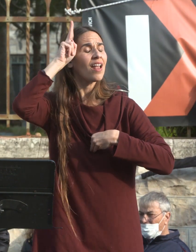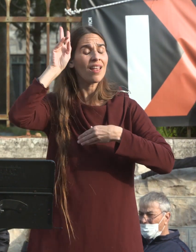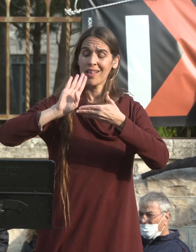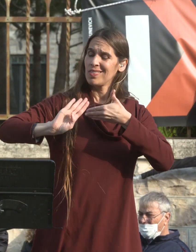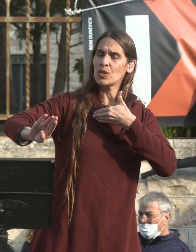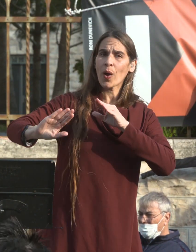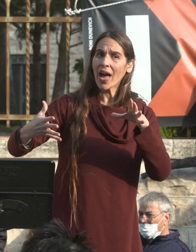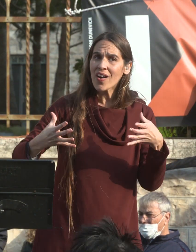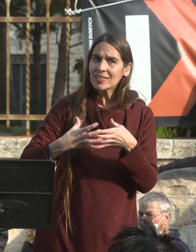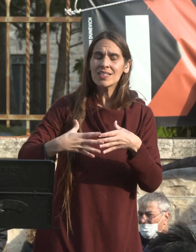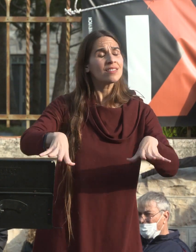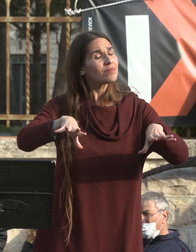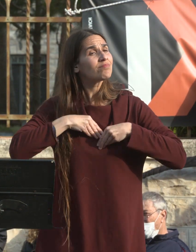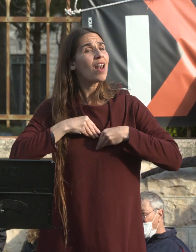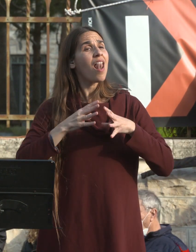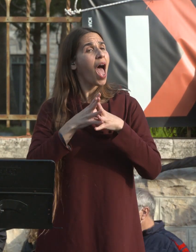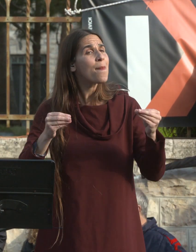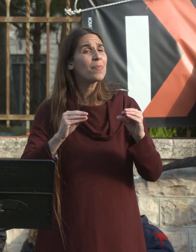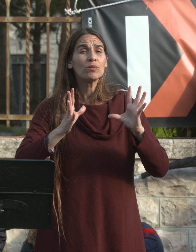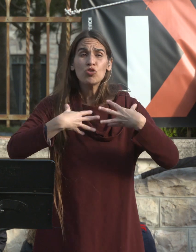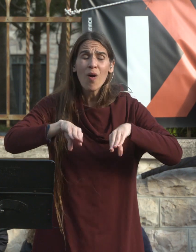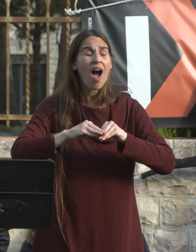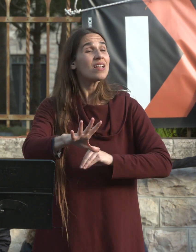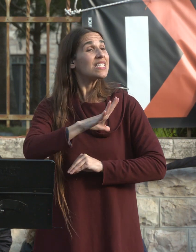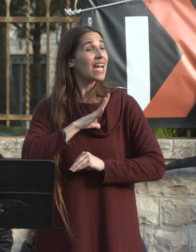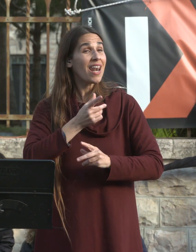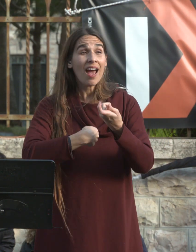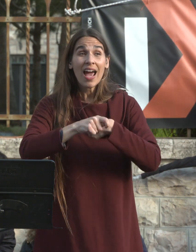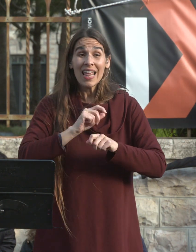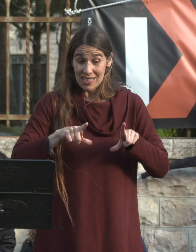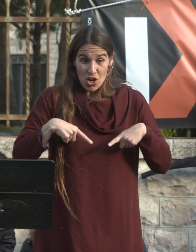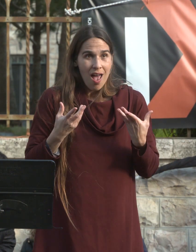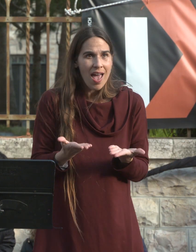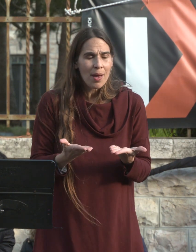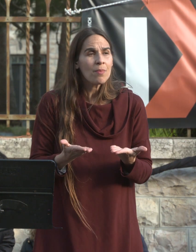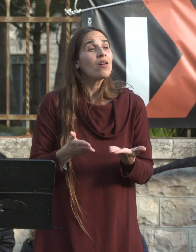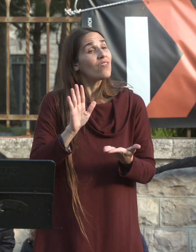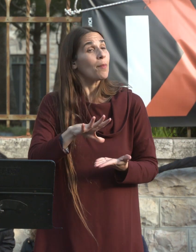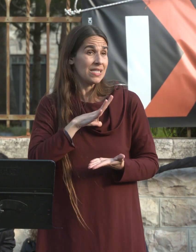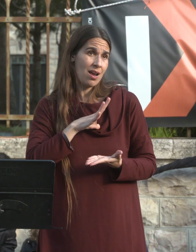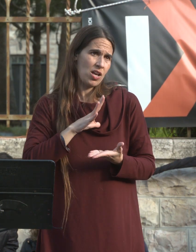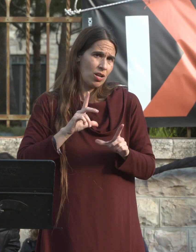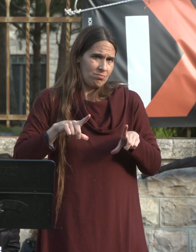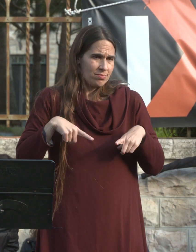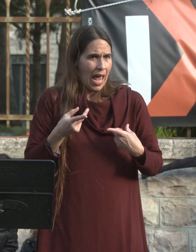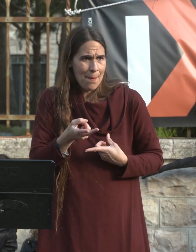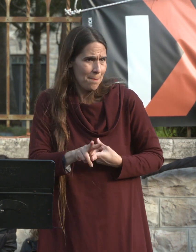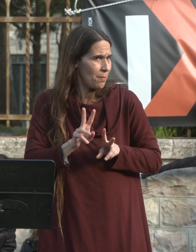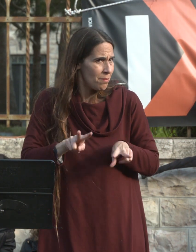חברתי, אובדן המשפחה, סכנה כלכלית קיומית ואף סכנת חיים